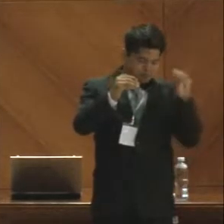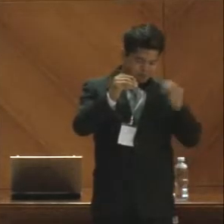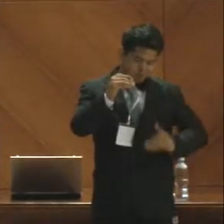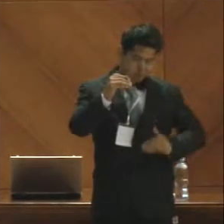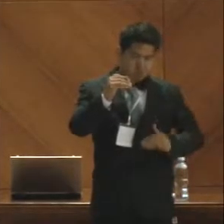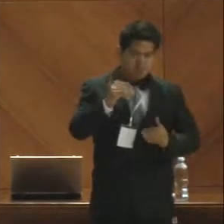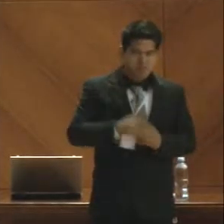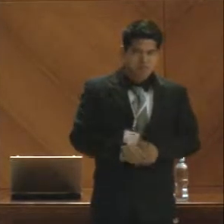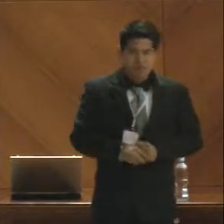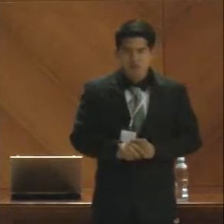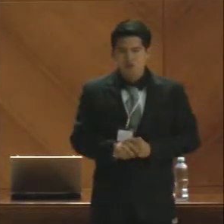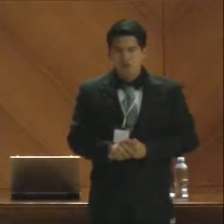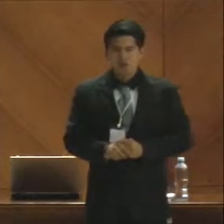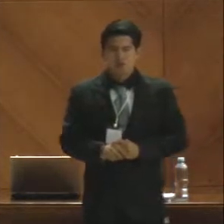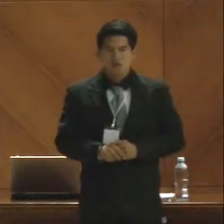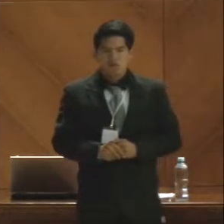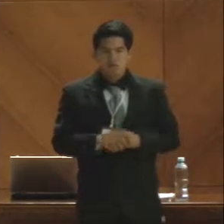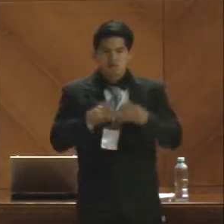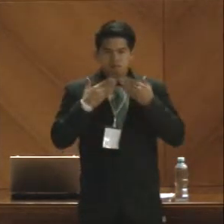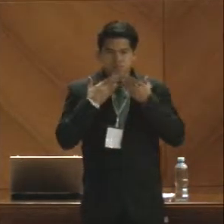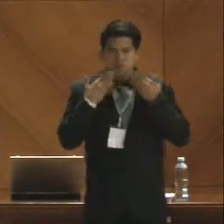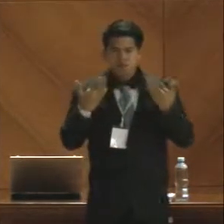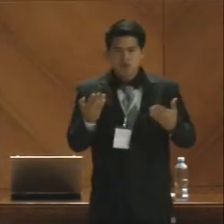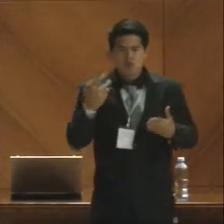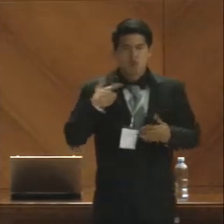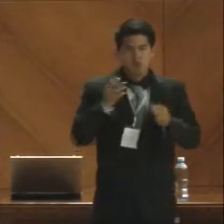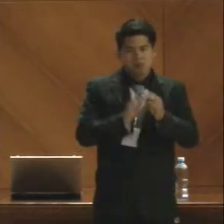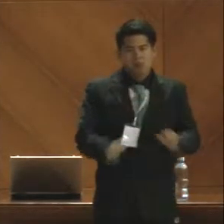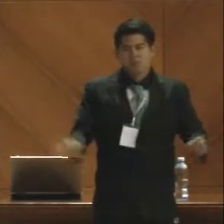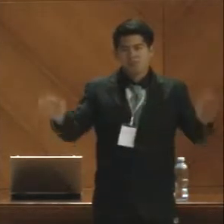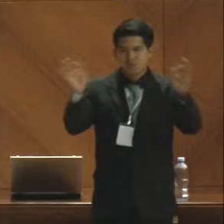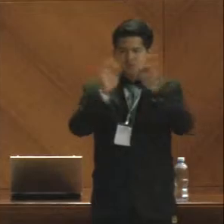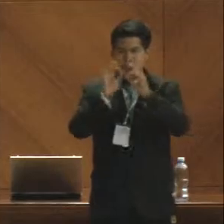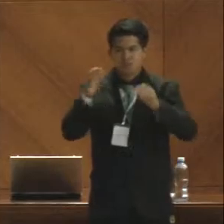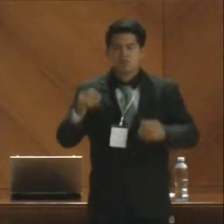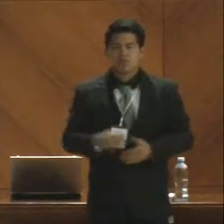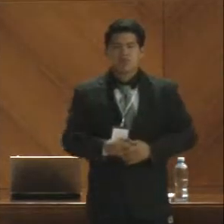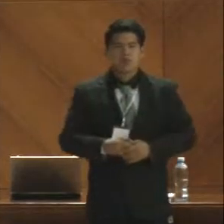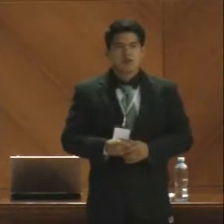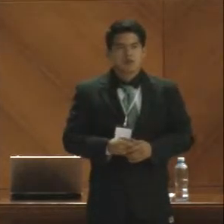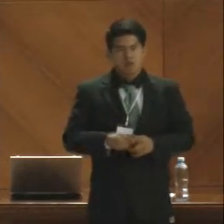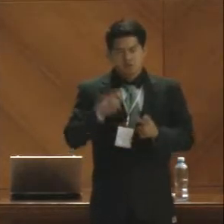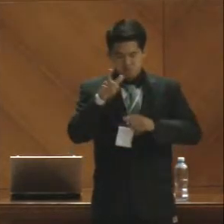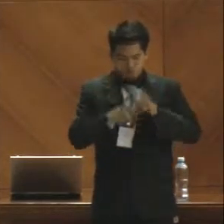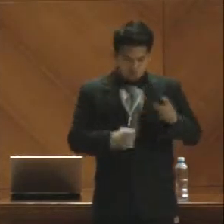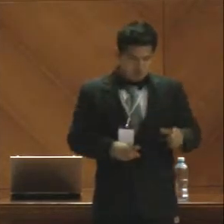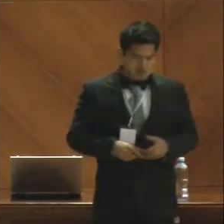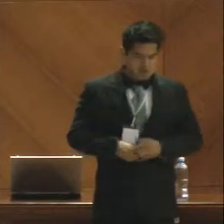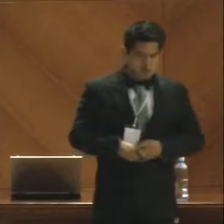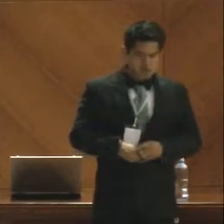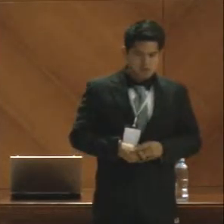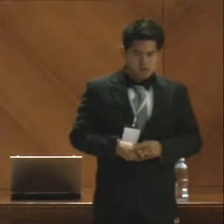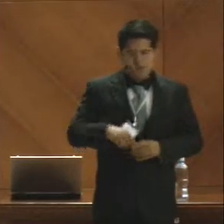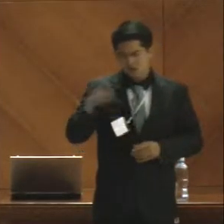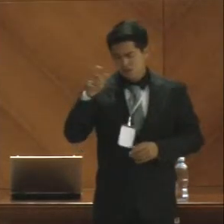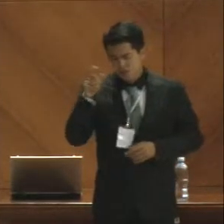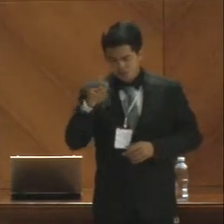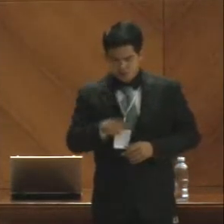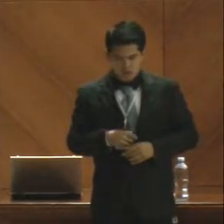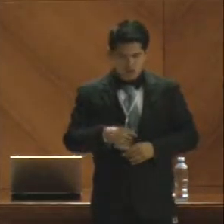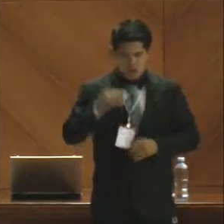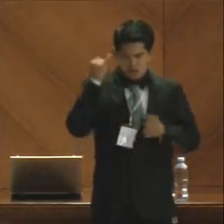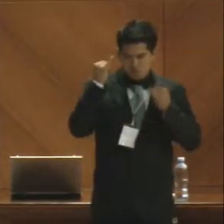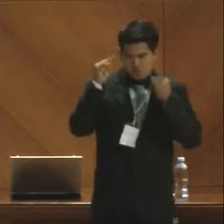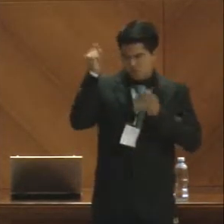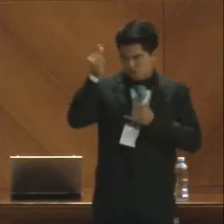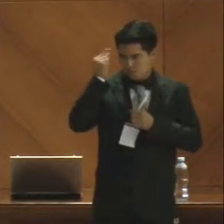Otra cosa importante es, el software que se desarrolla con fondos públicos debería ser software libre. Y eso se está proponiendo